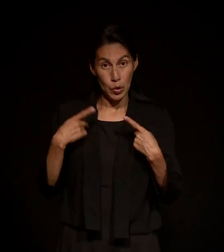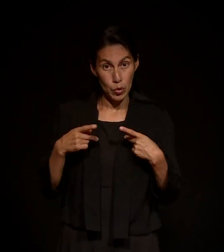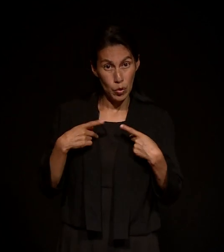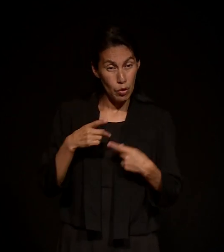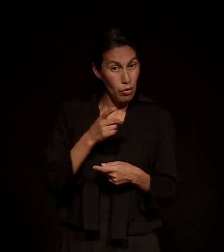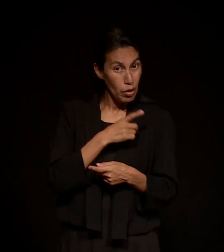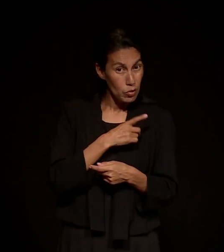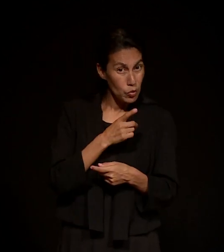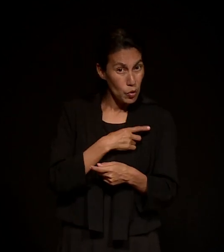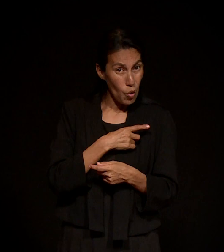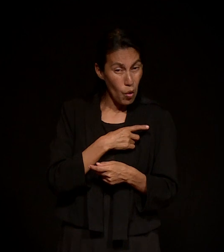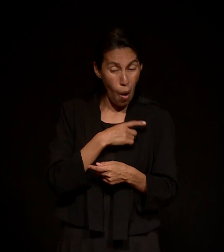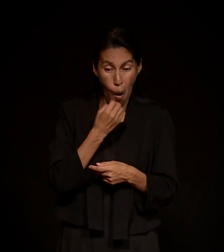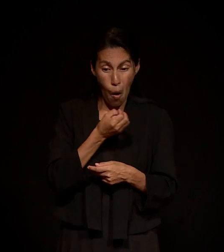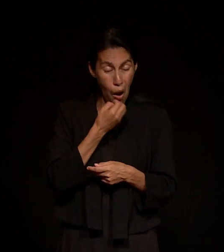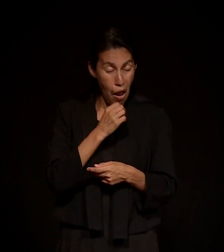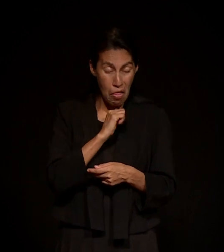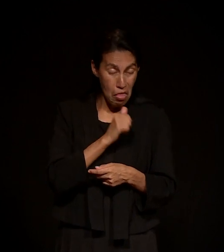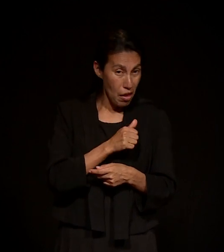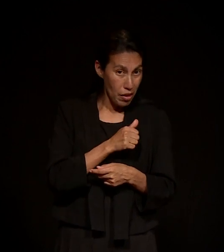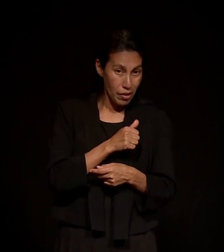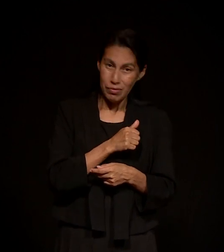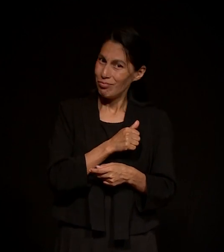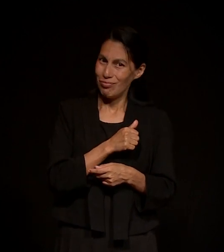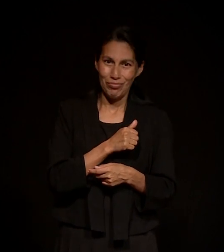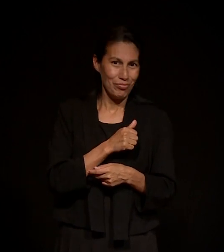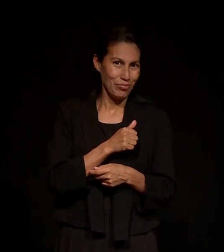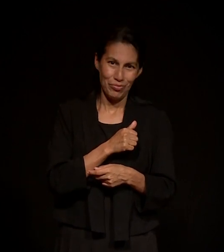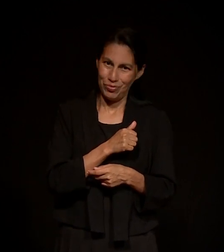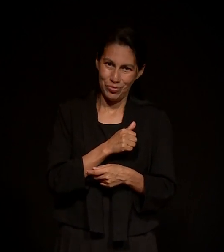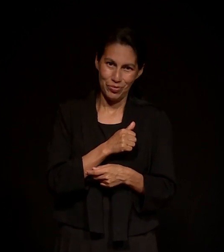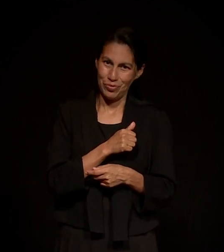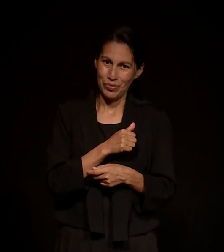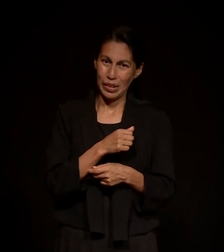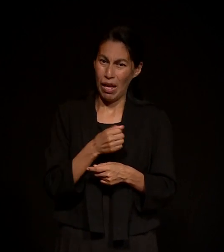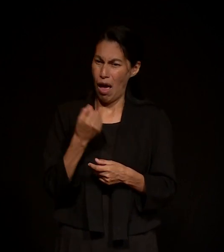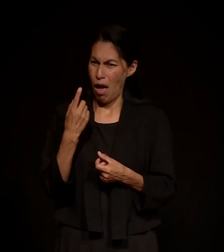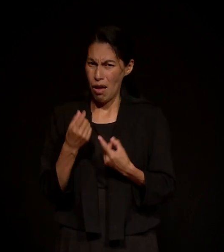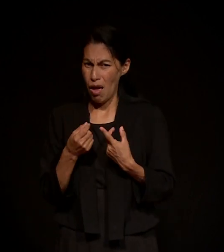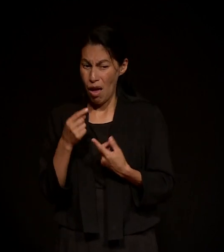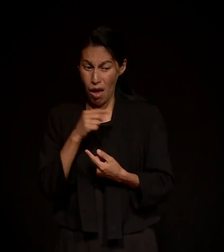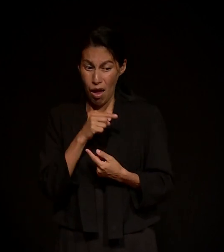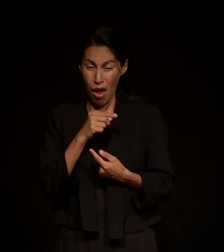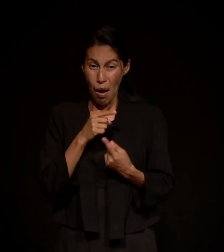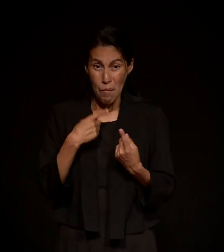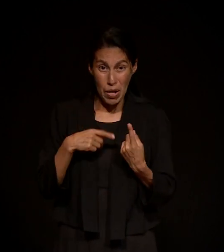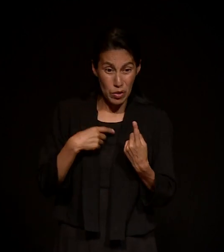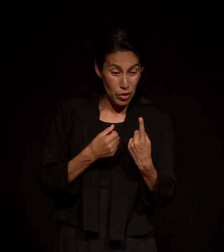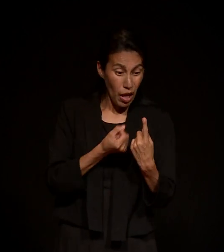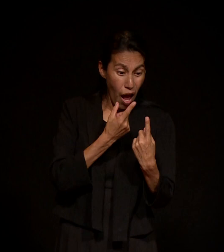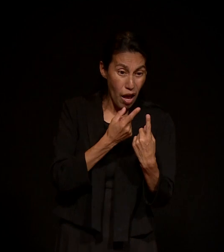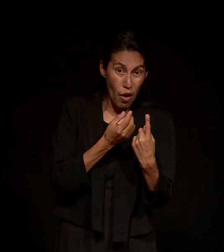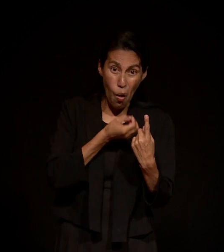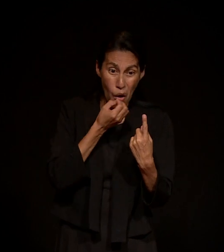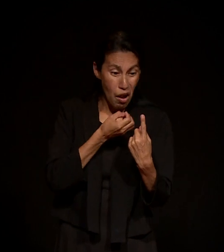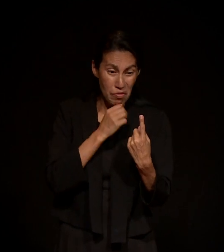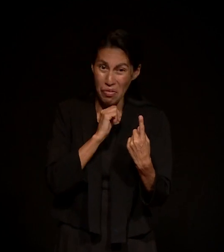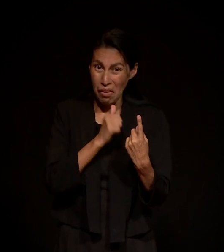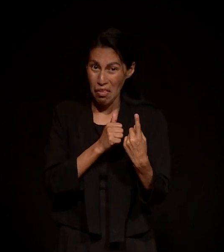quedar solo sin orar y tampoco sin que se ore por usted, por esa